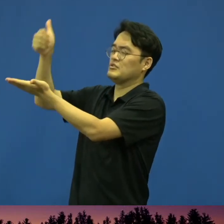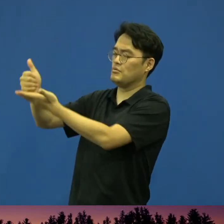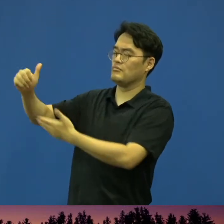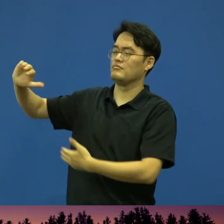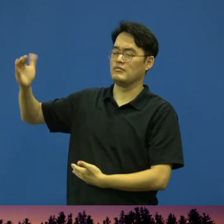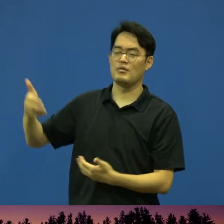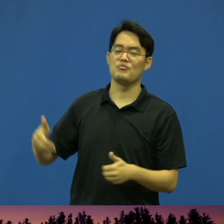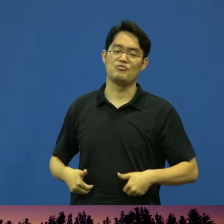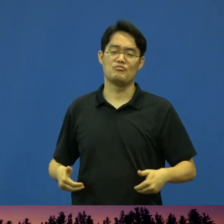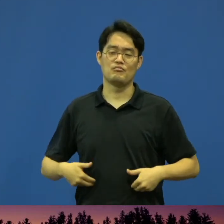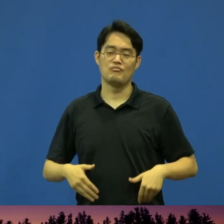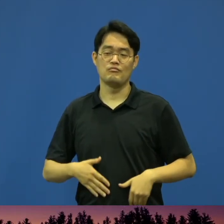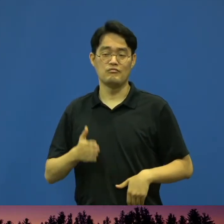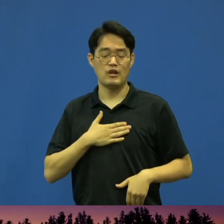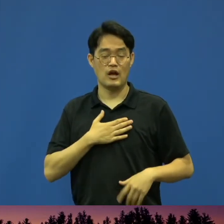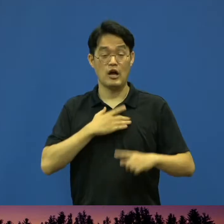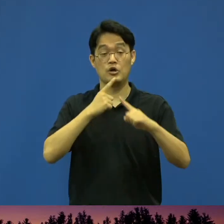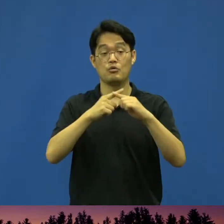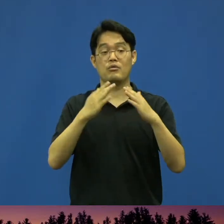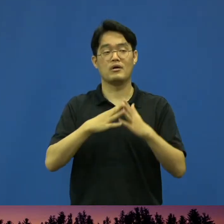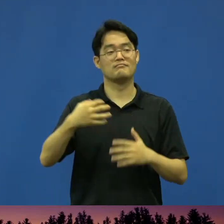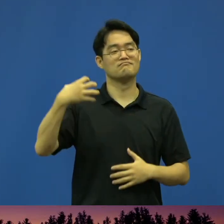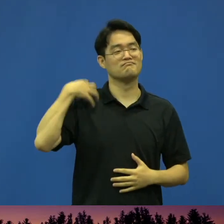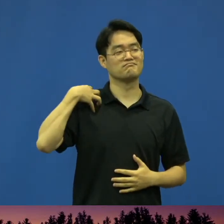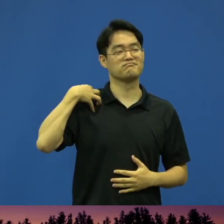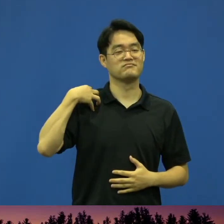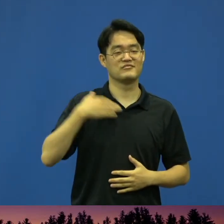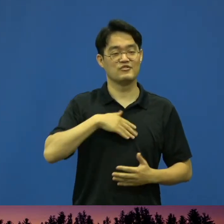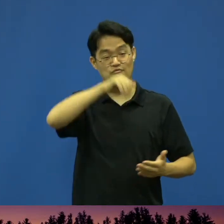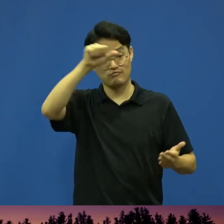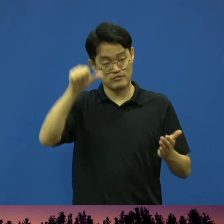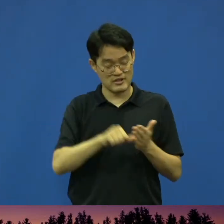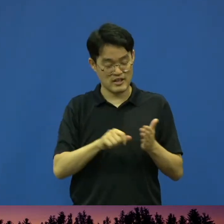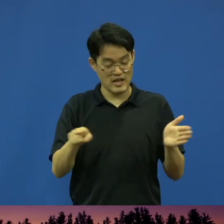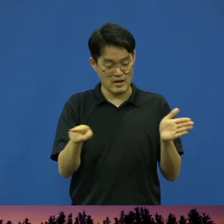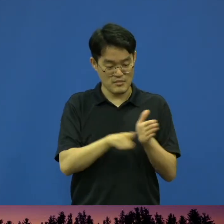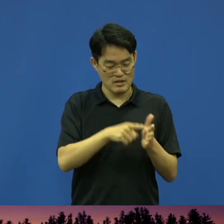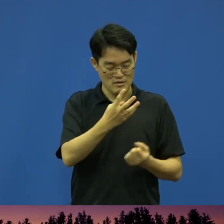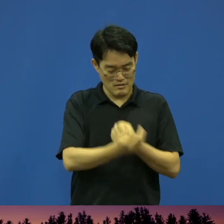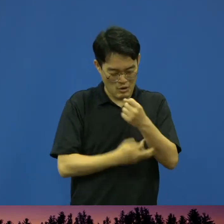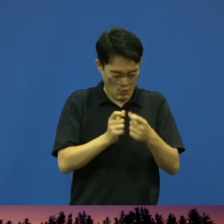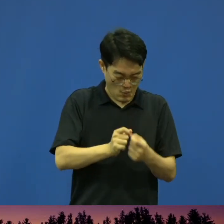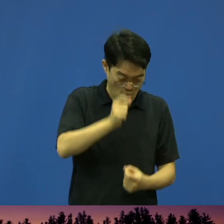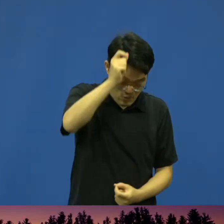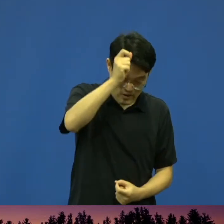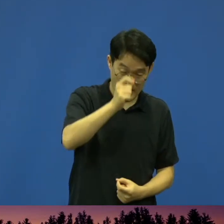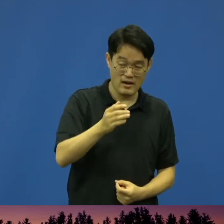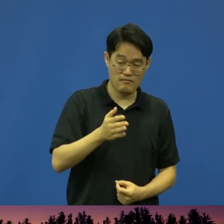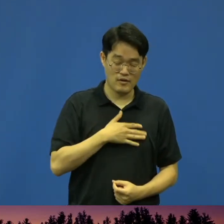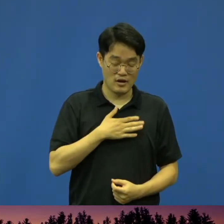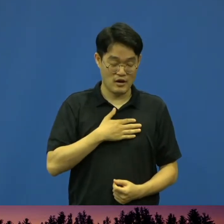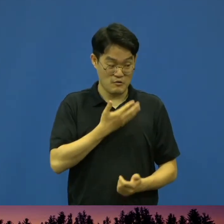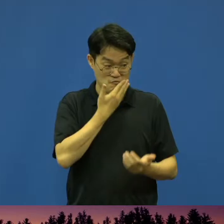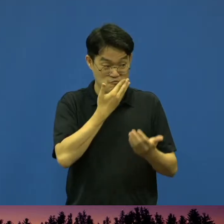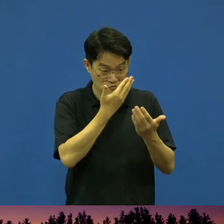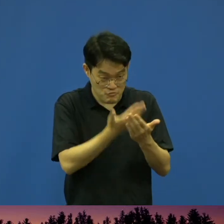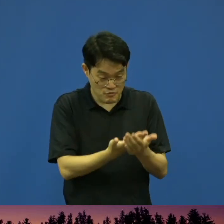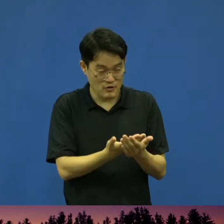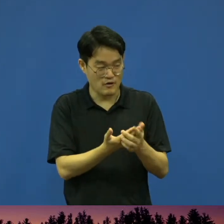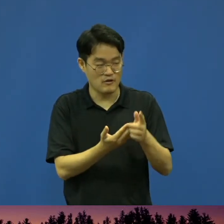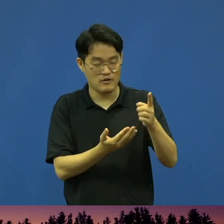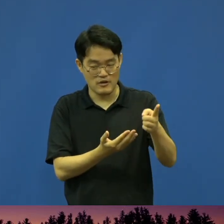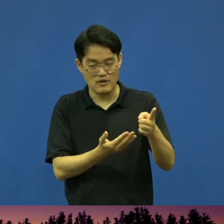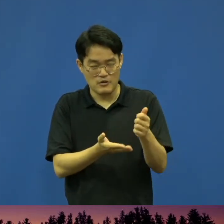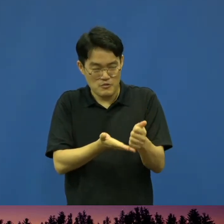포지션이 우리의 인생을 바꿔놓을 수 없습니다. 우리의 신앙의 연수가, 우리가 존경하는 동역자가 우리의 삶을 뒤집어 놓을 수 없습니다. 여러